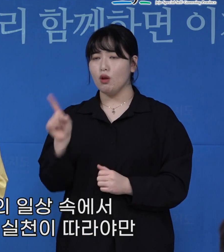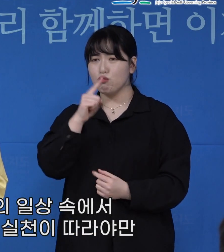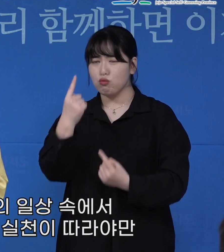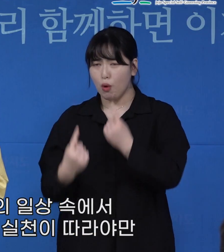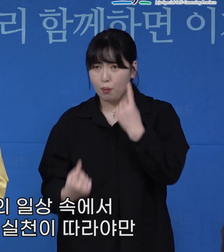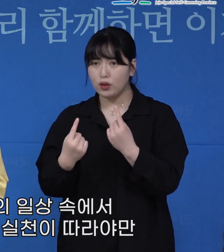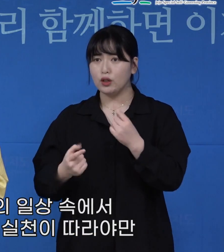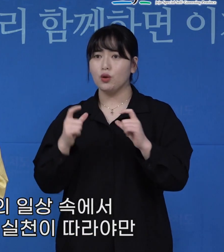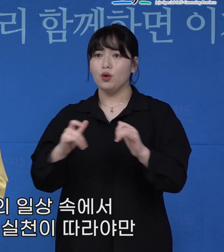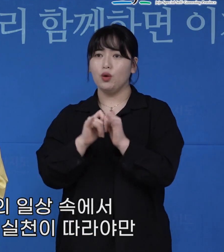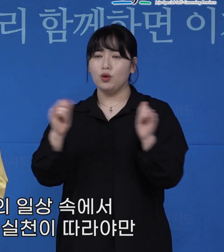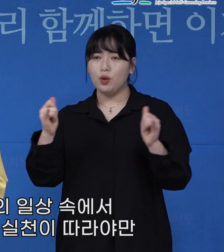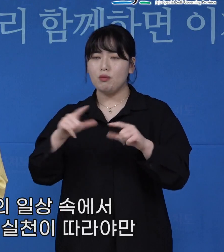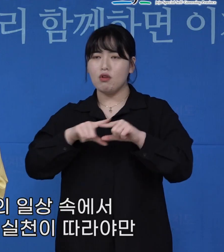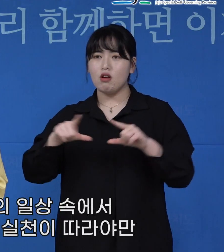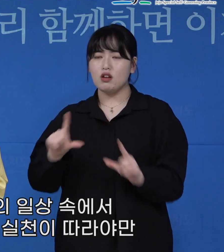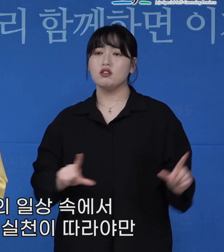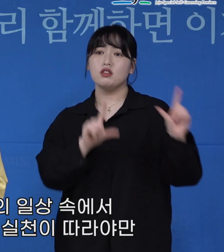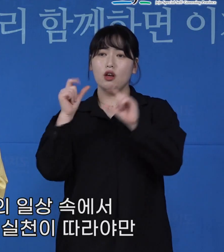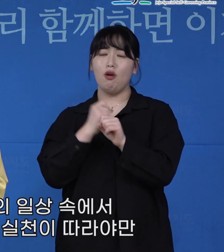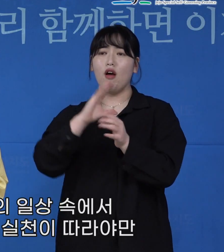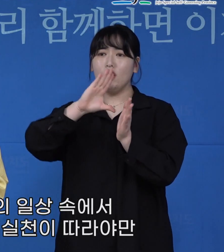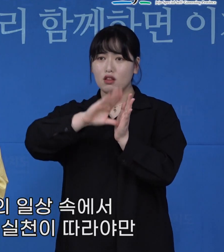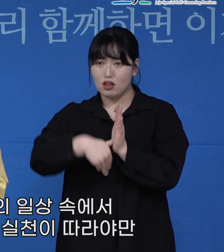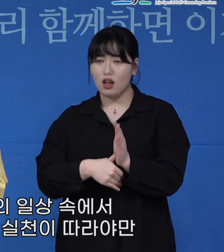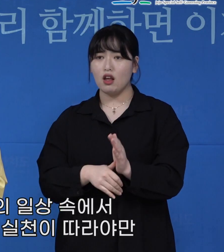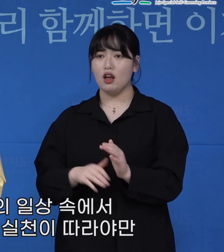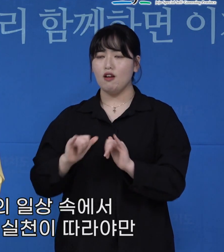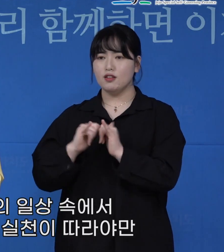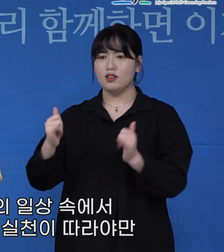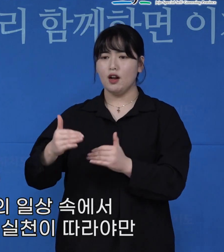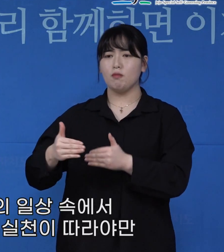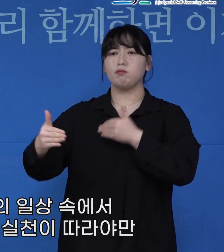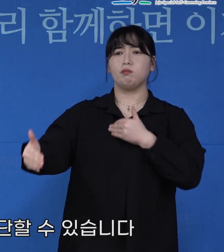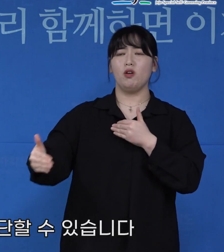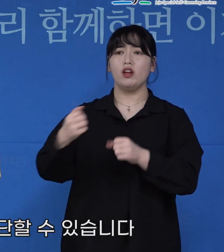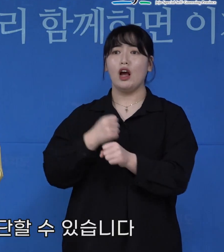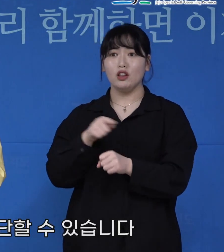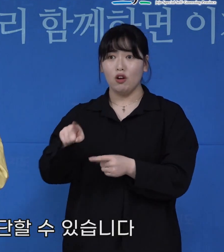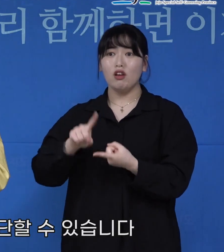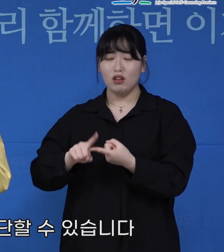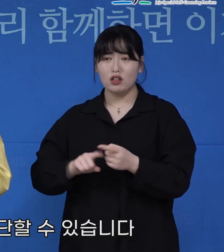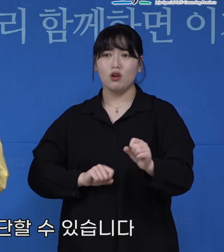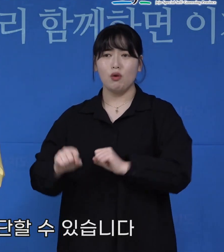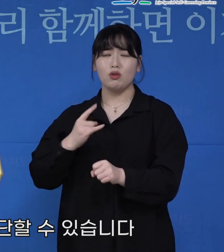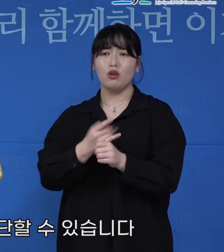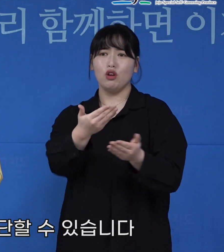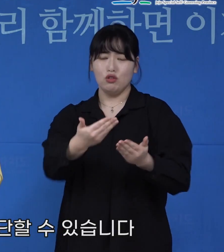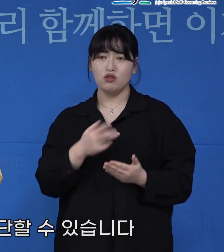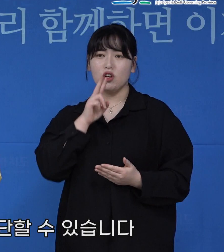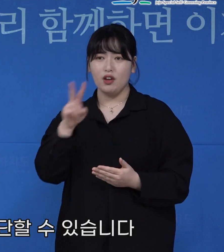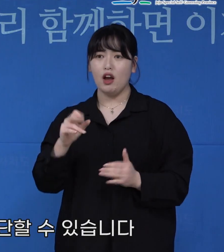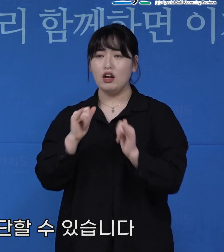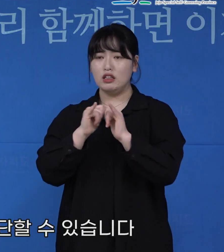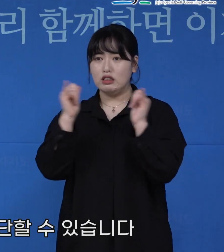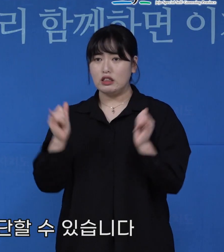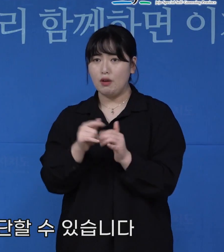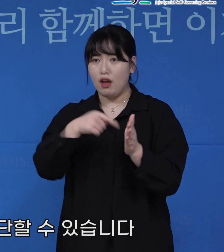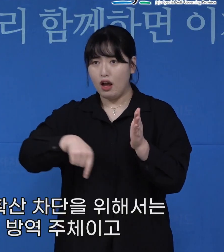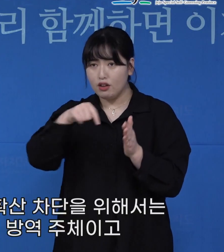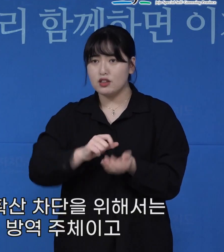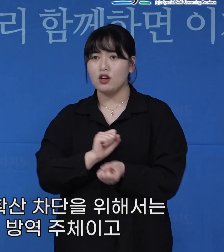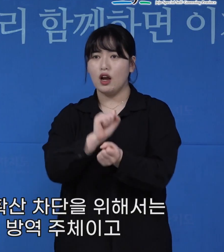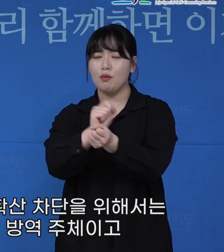무엇보다도 도민의 일상 속에서 사회적 거리 두기의 실천이 따라야만 지역사회 감염을 차단할 수